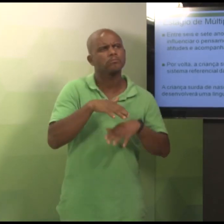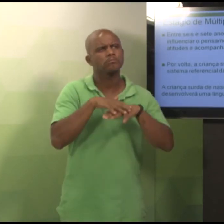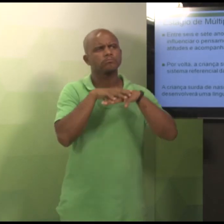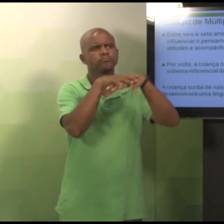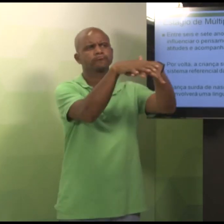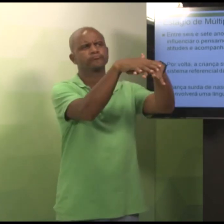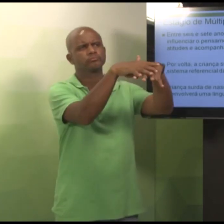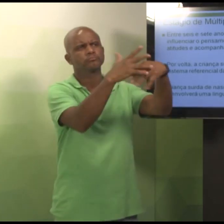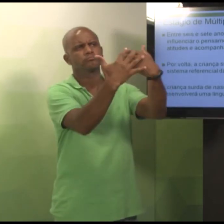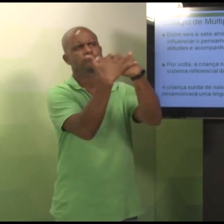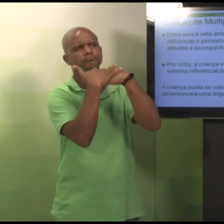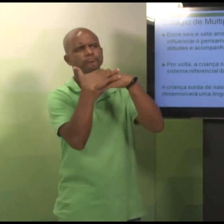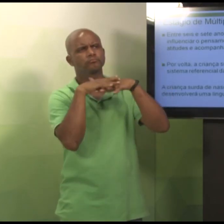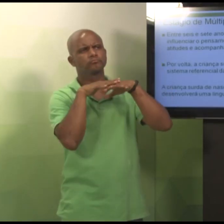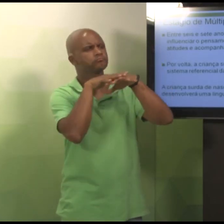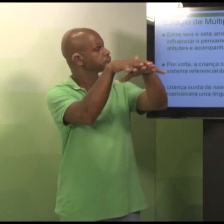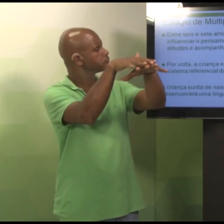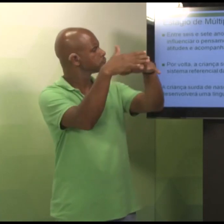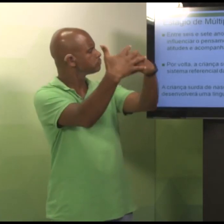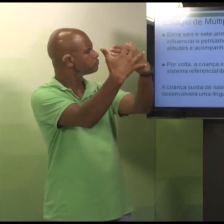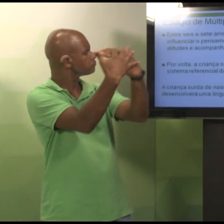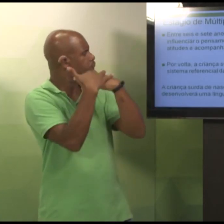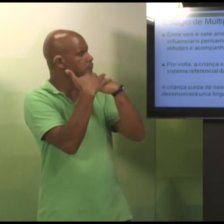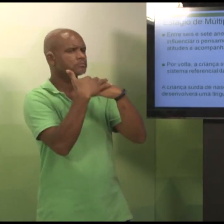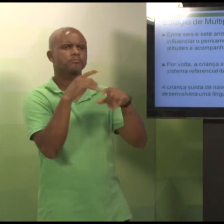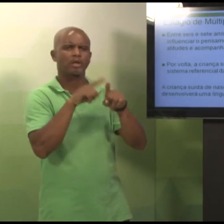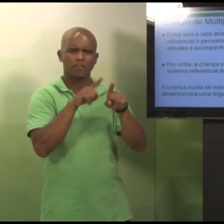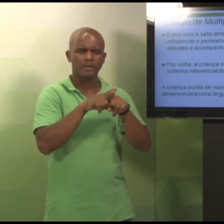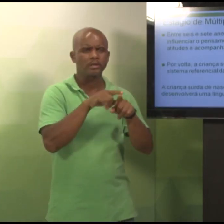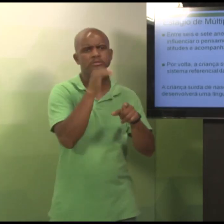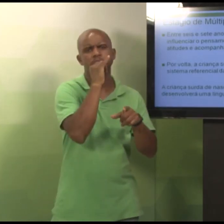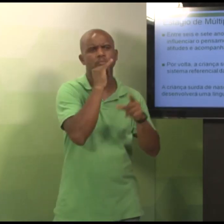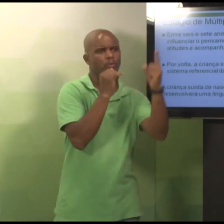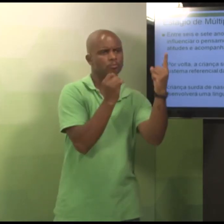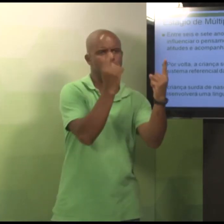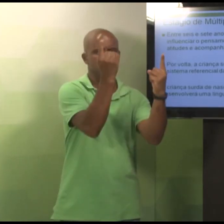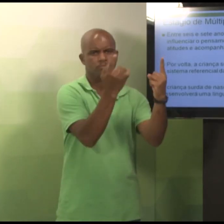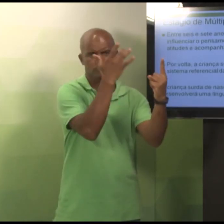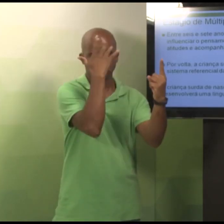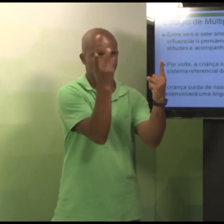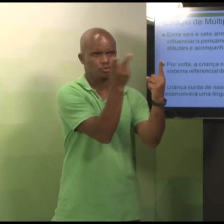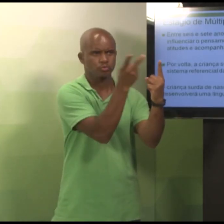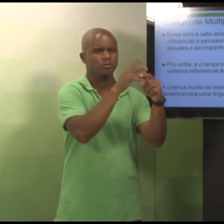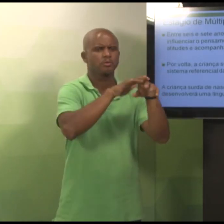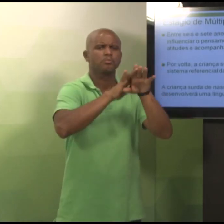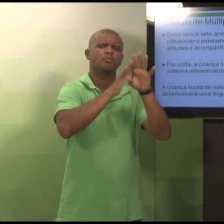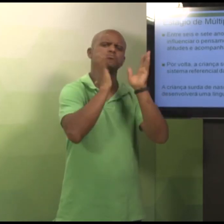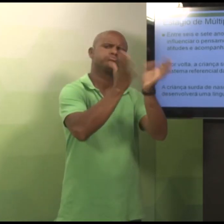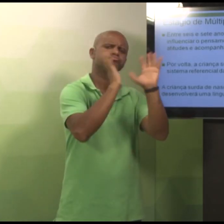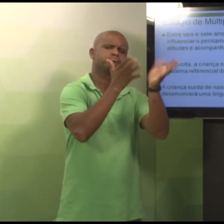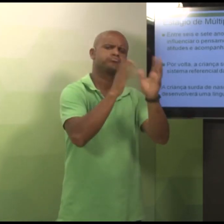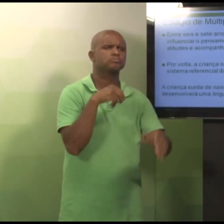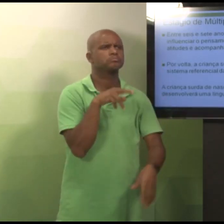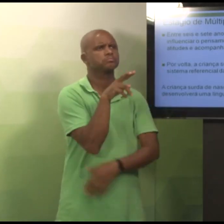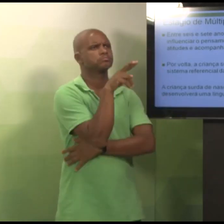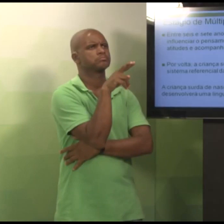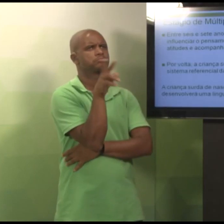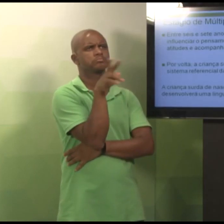ela já possibilita ao sujeito opinar, conversar, discutir. Então, é